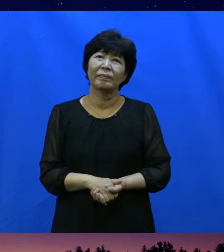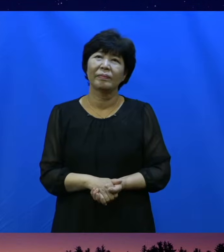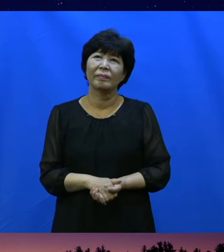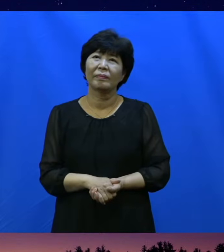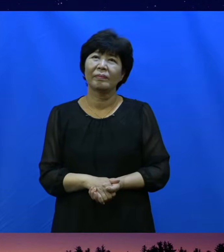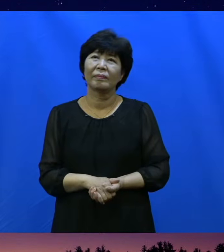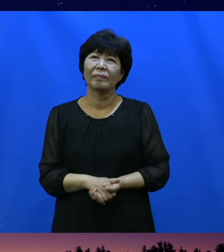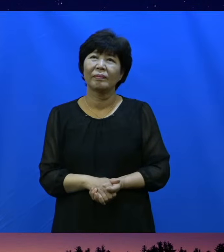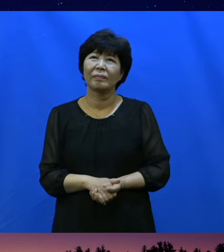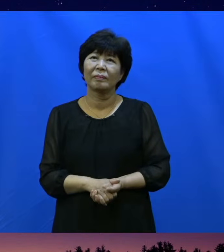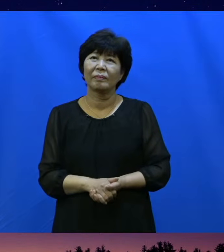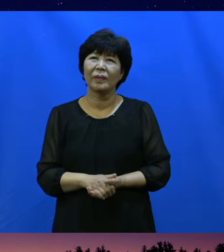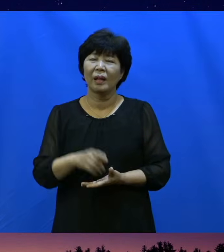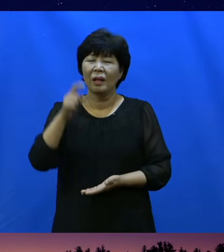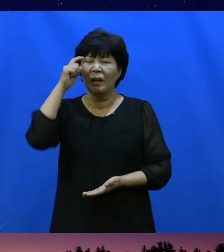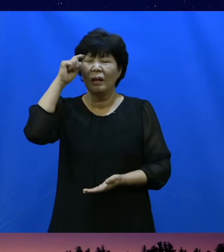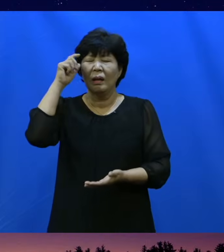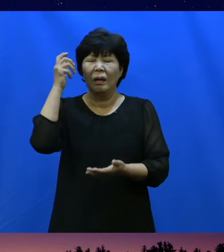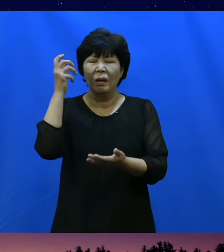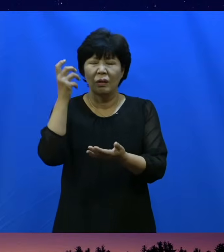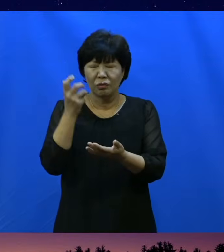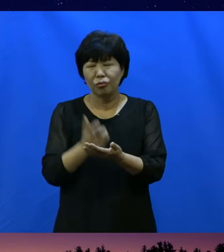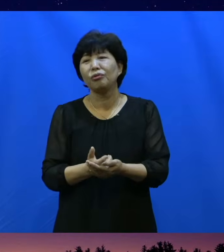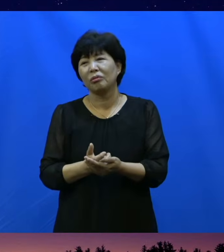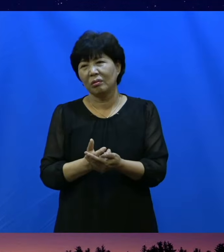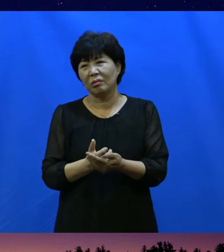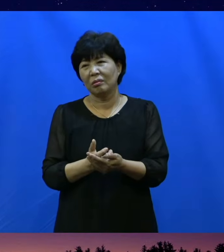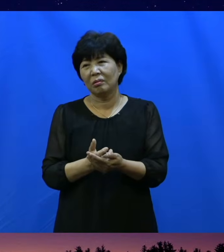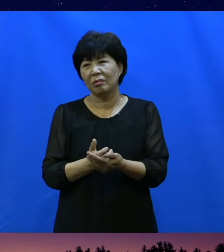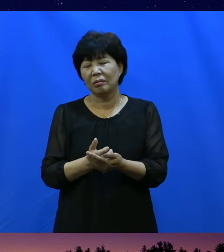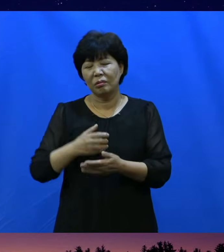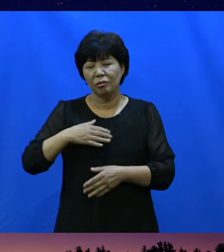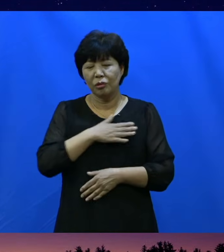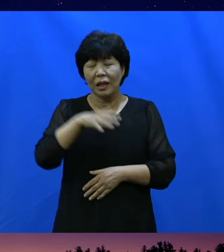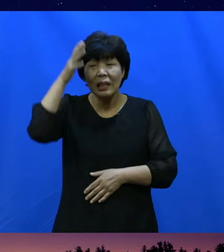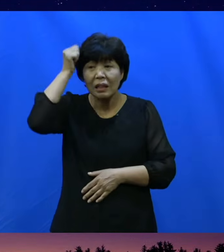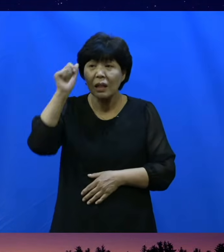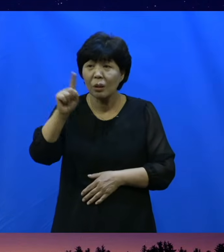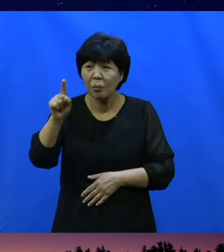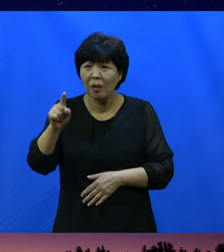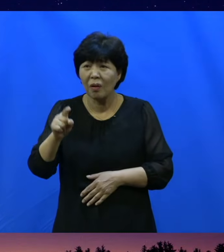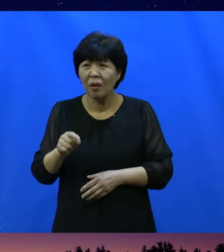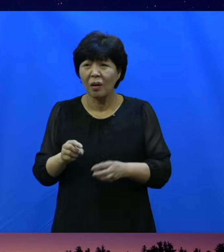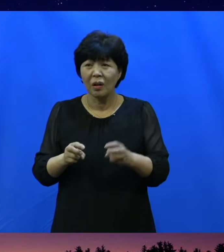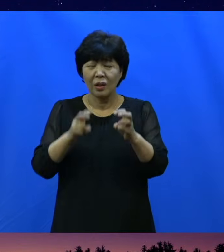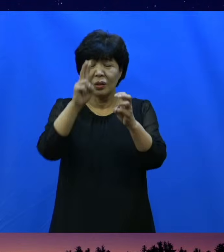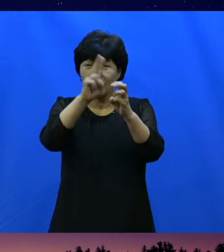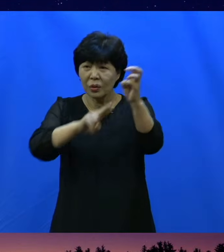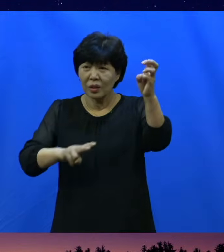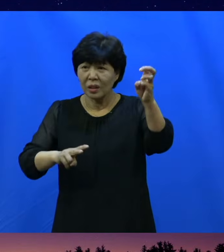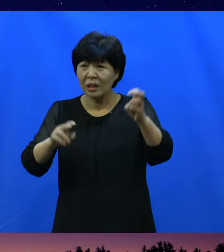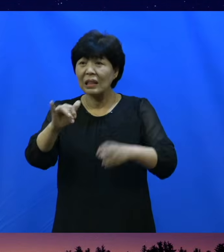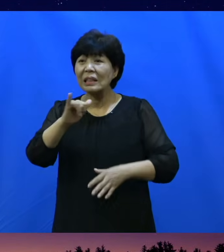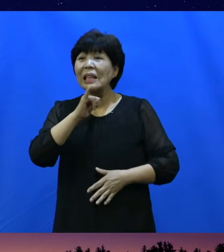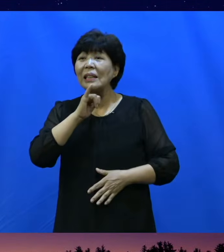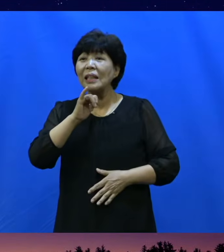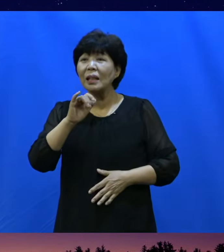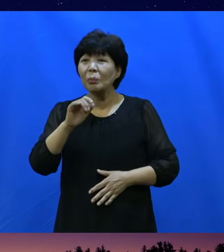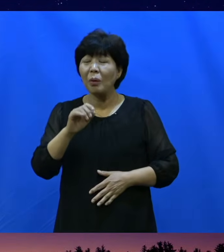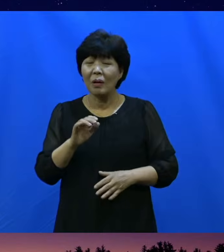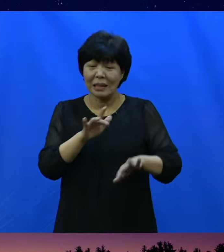충격적인 사건이죠. 어떻게 이런 일이 일어날까? 여기서 우리가 놓치지 말아야 할 것은요, 그의 자살은 사단의 고발